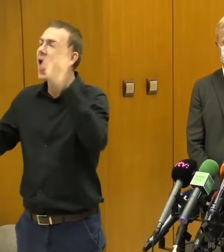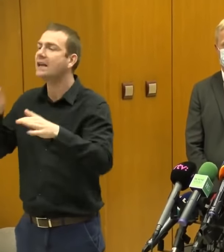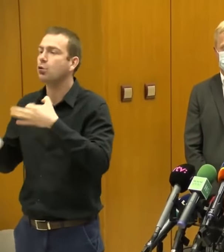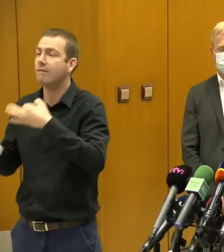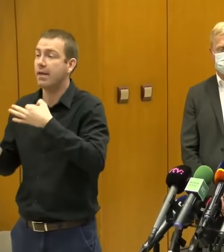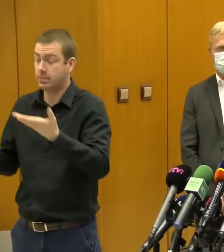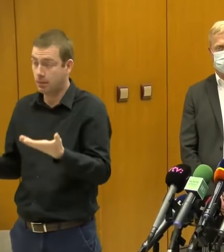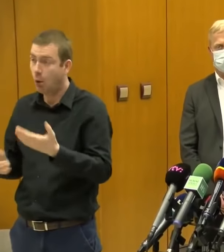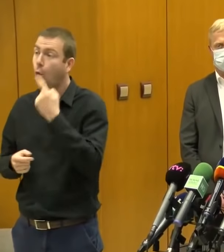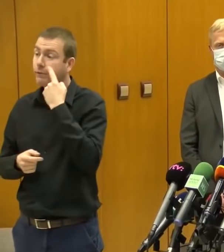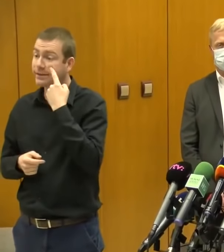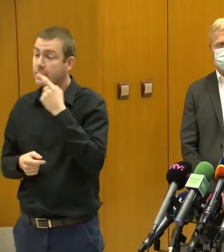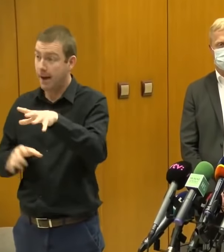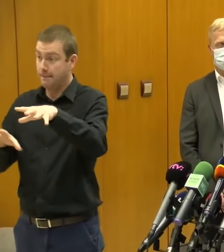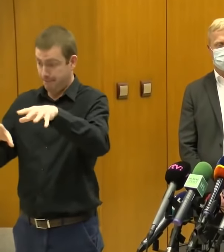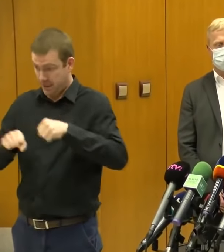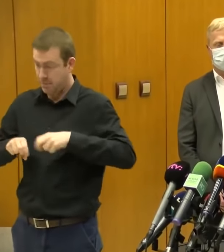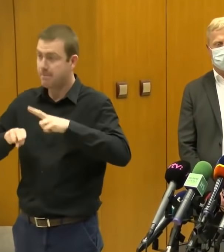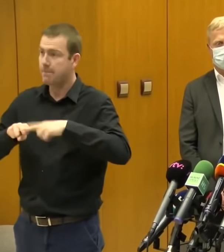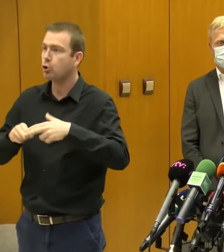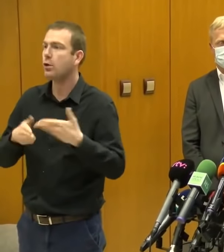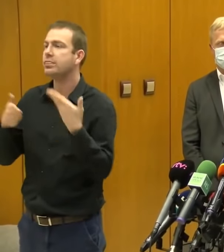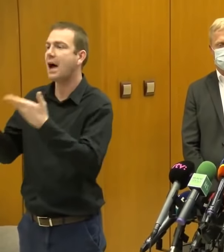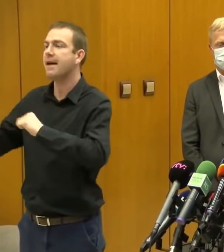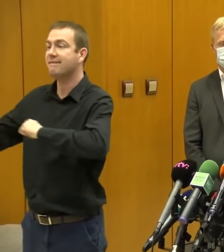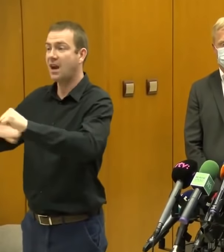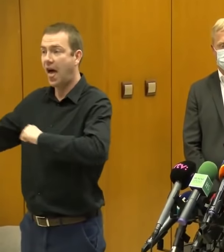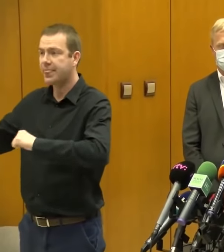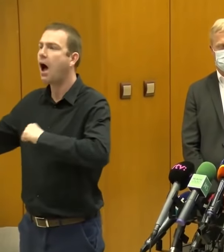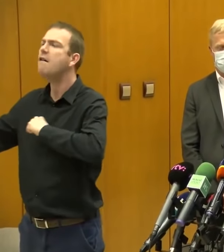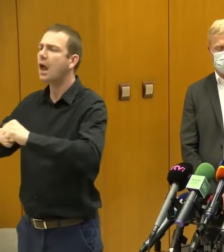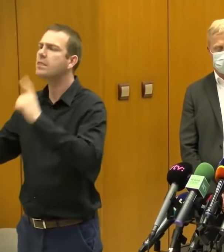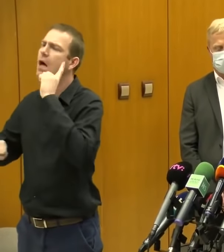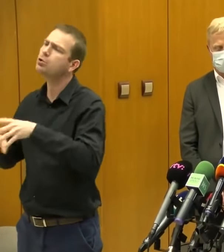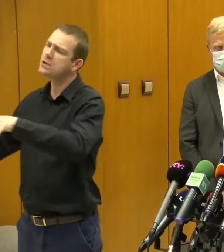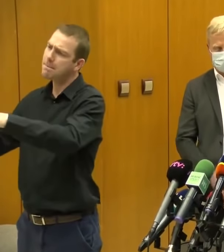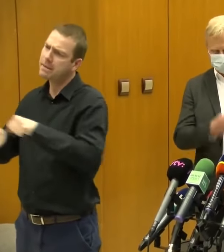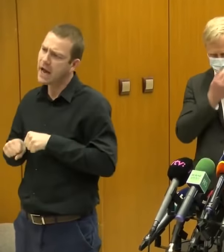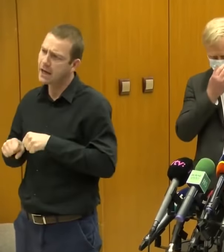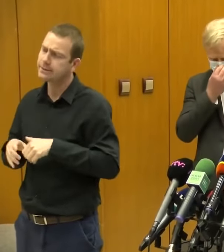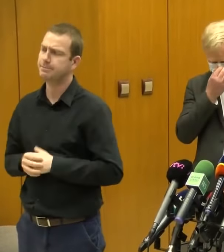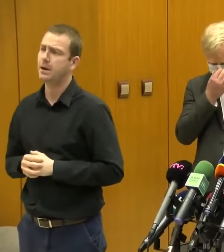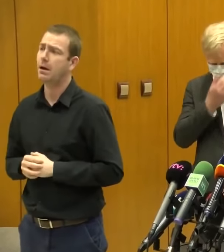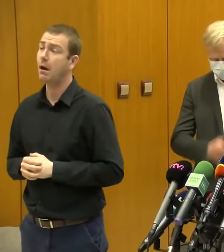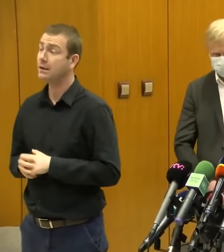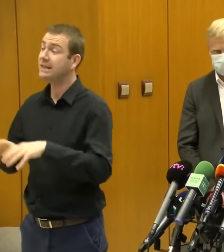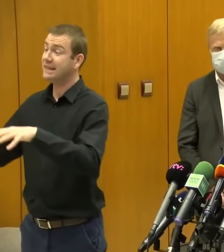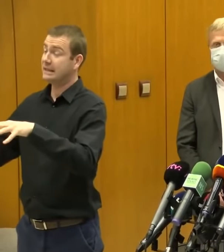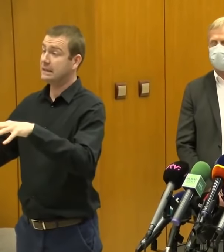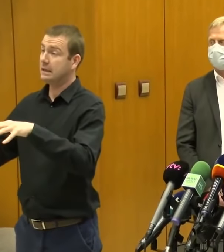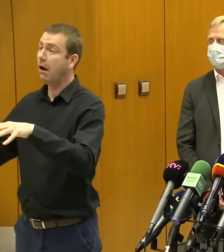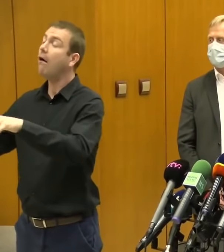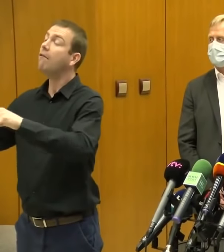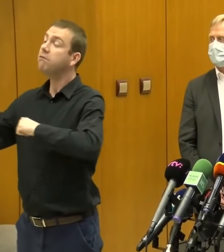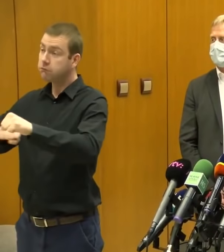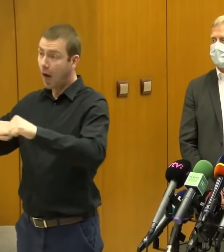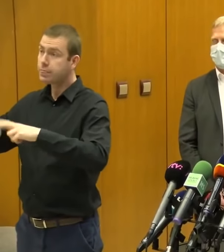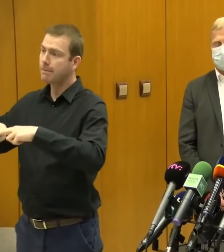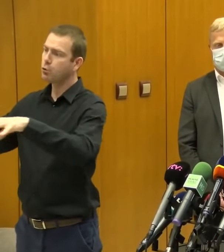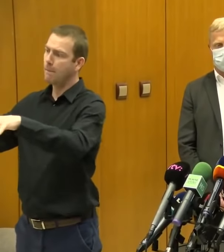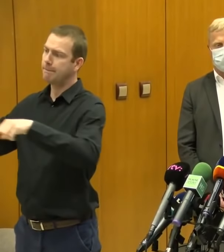ktoré schválime, pôjdu na následnú vládu a vláda ich musí prijať uznesenia, ktoré budú naplňať odporúčania